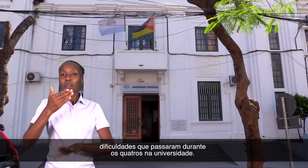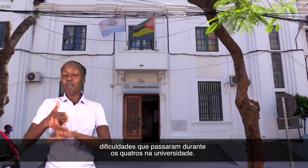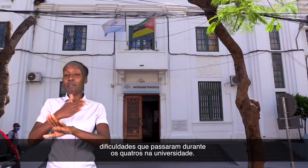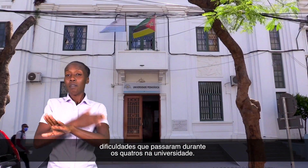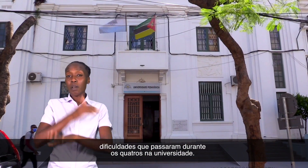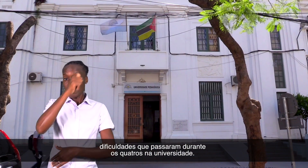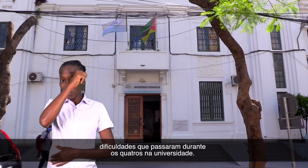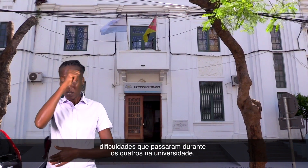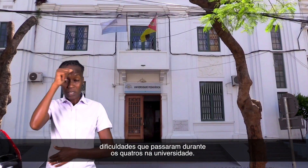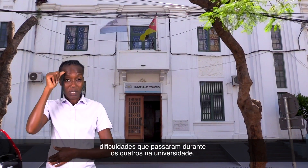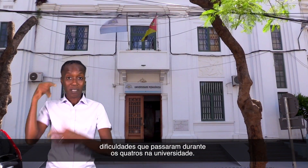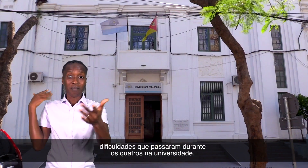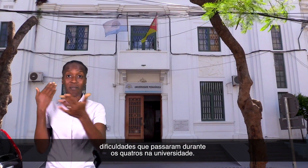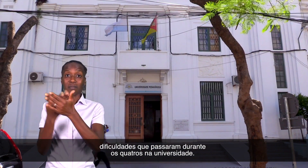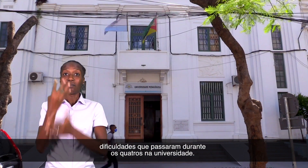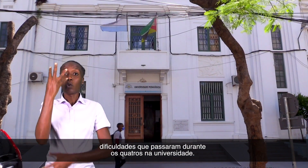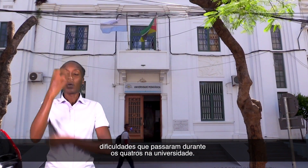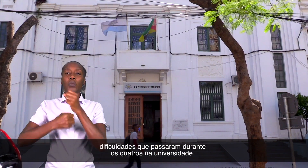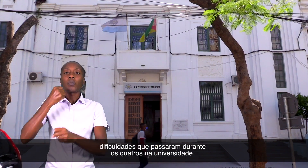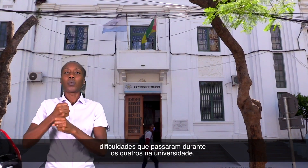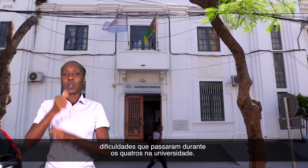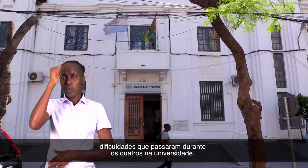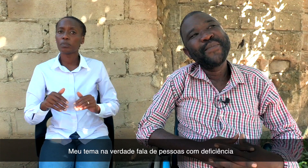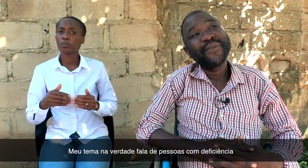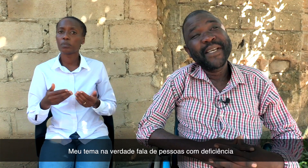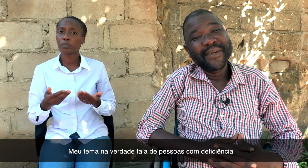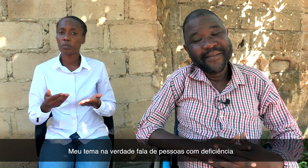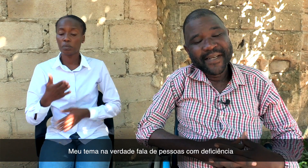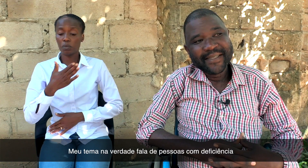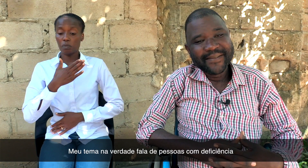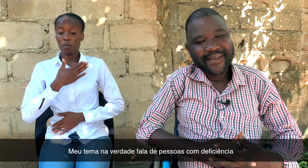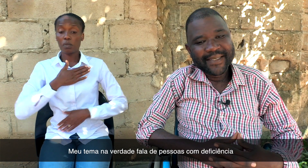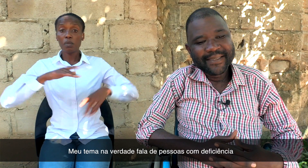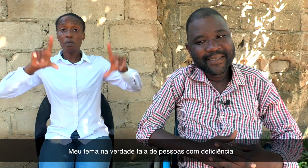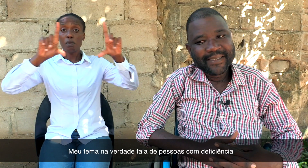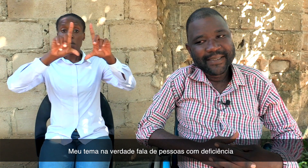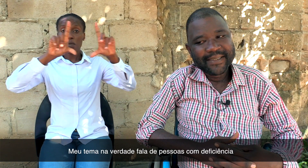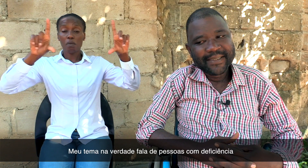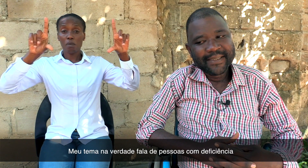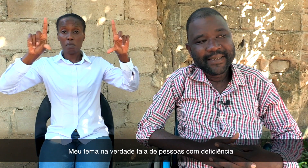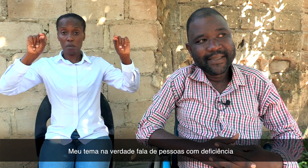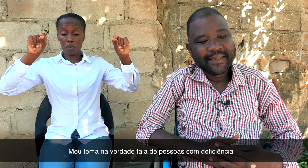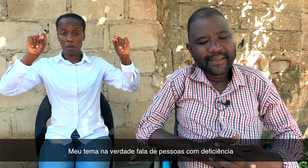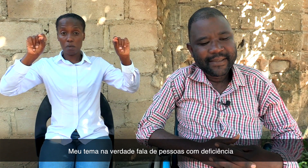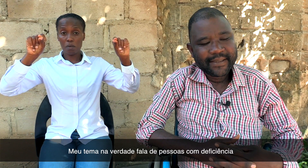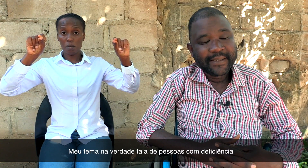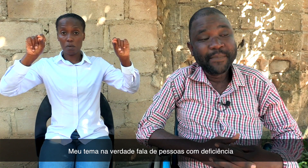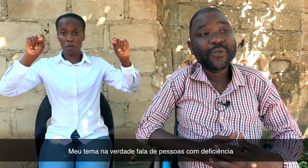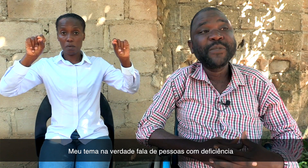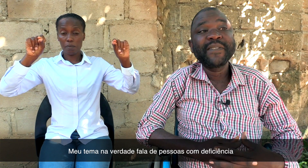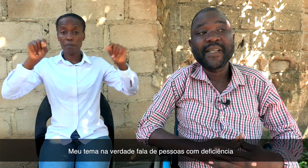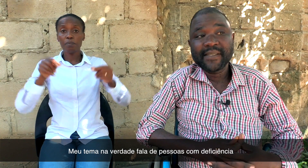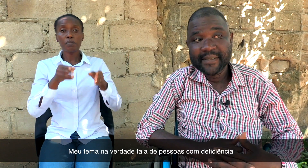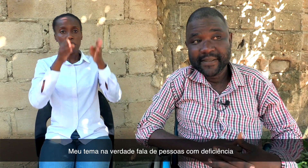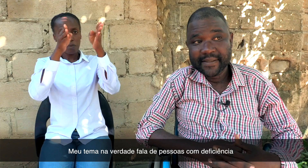que passaram durante os 4 anos na universidade. O meu tema, na verdade, fala de